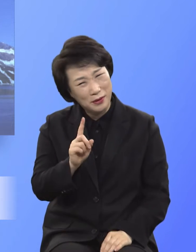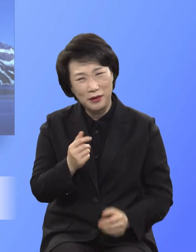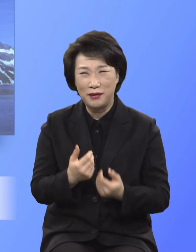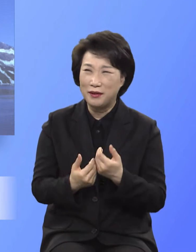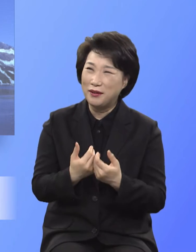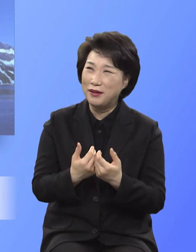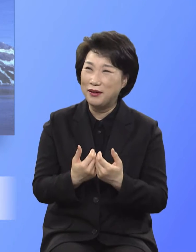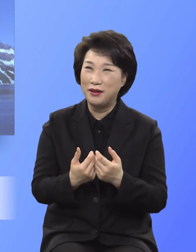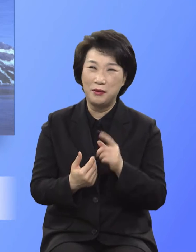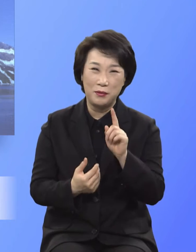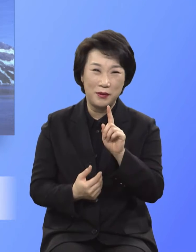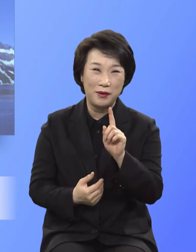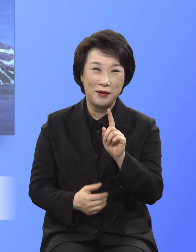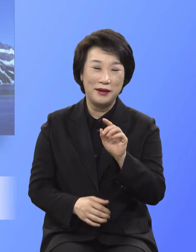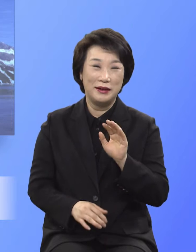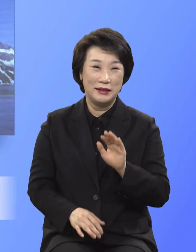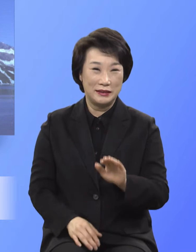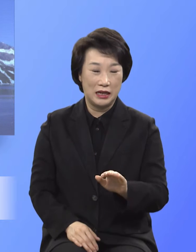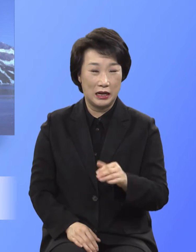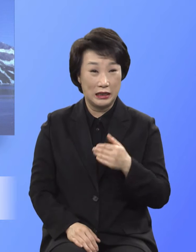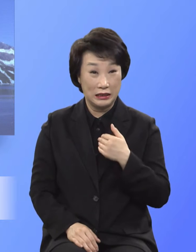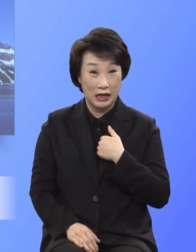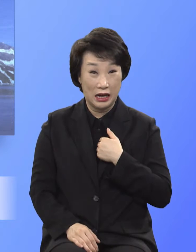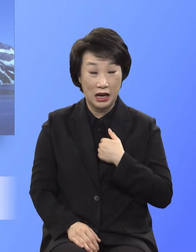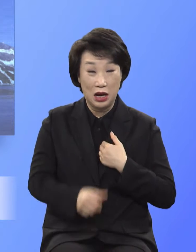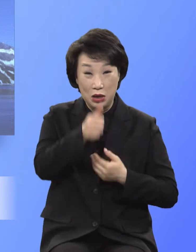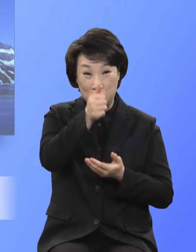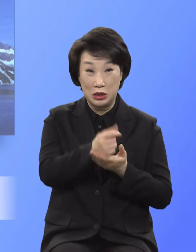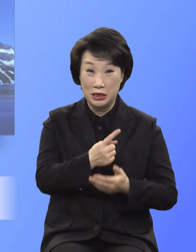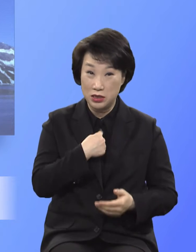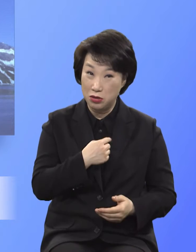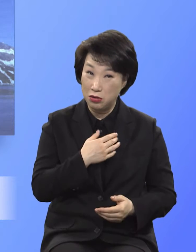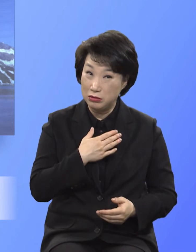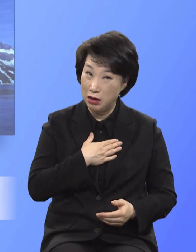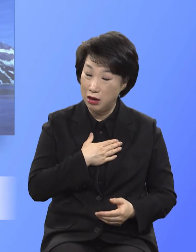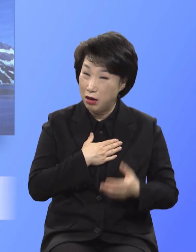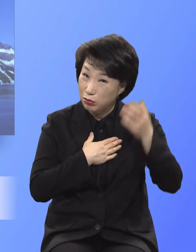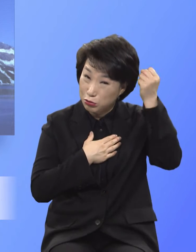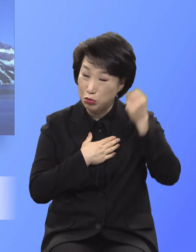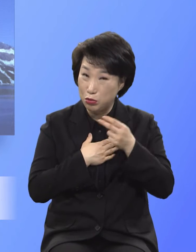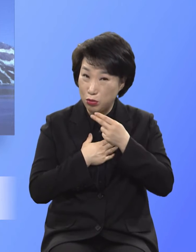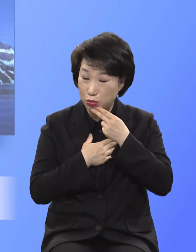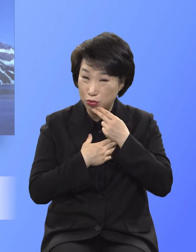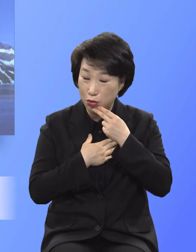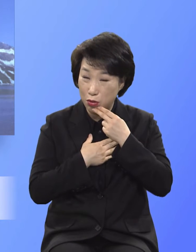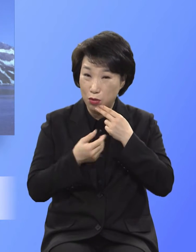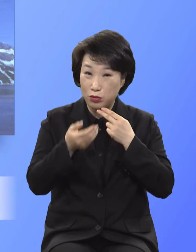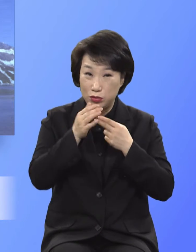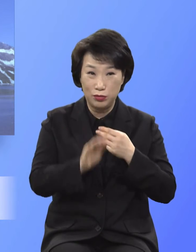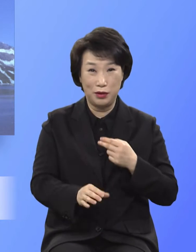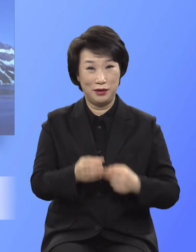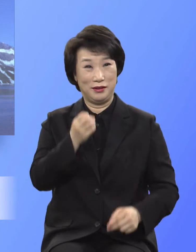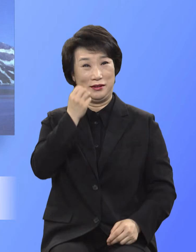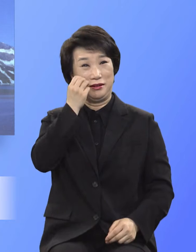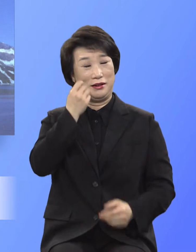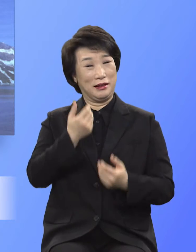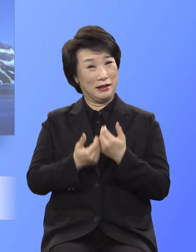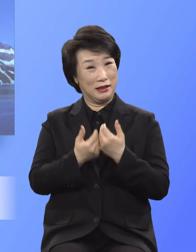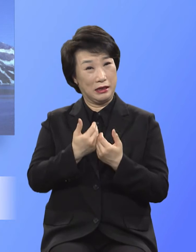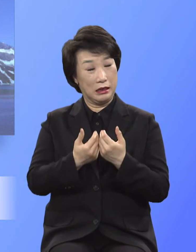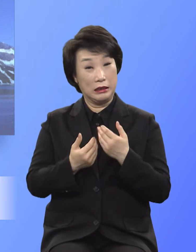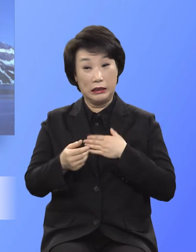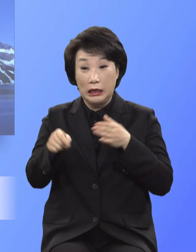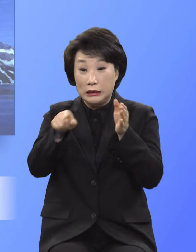어딘가 모르게 내가 죄진 것은 기억이 안 나는데도 불구하고